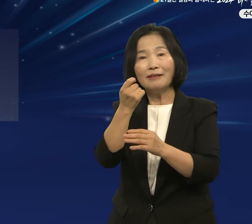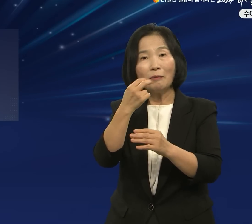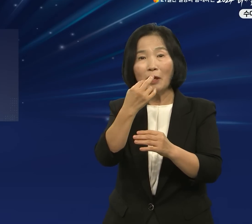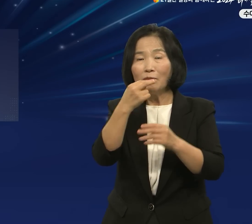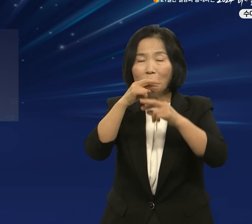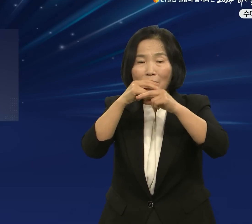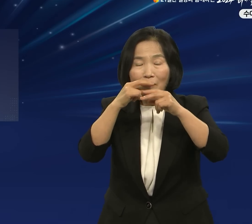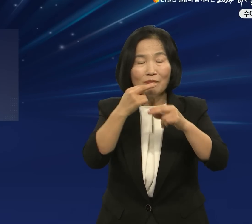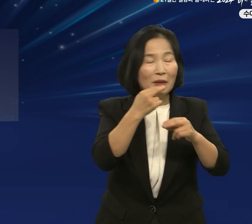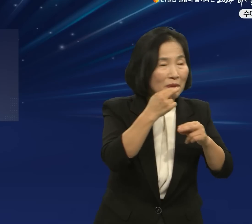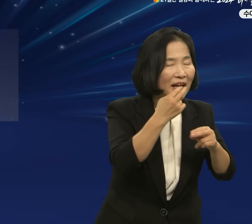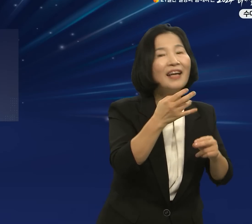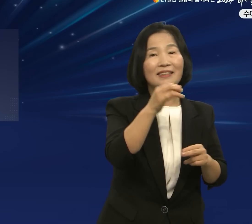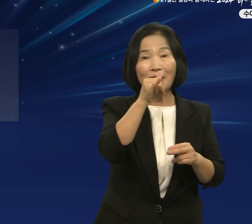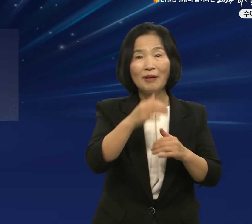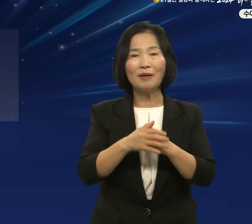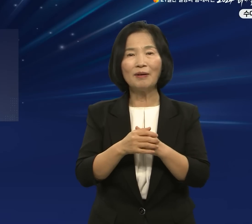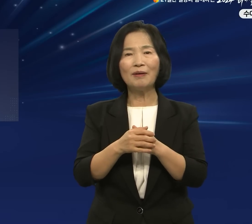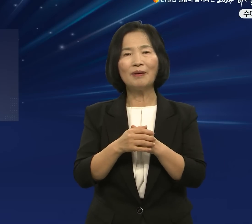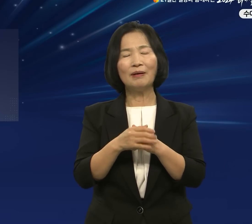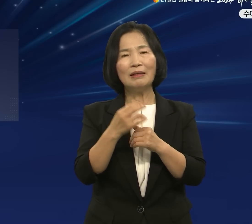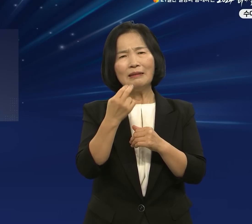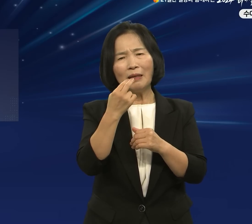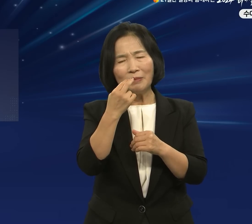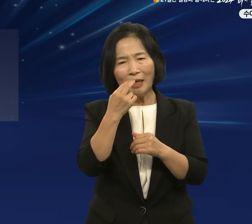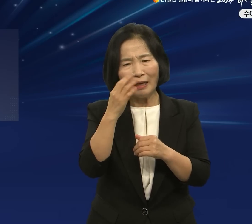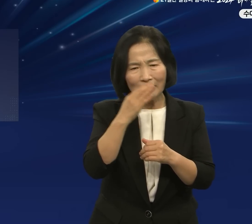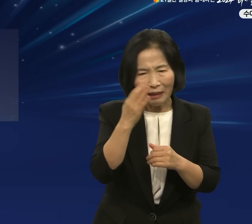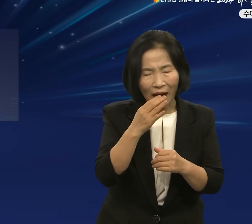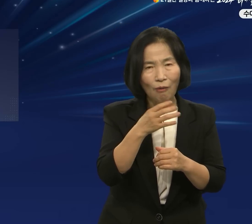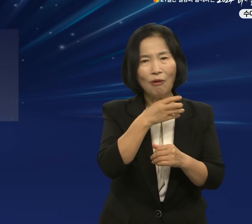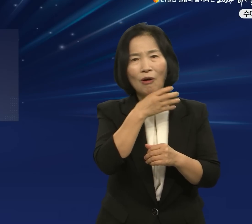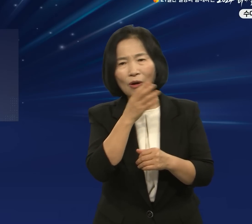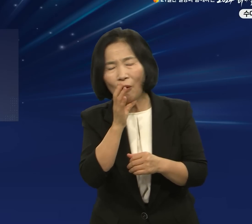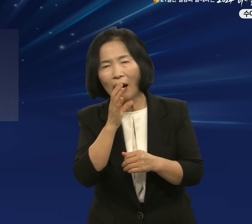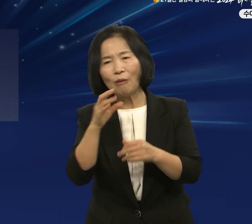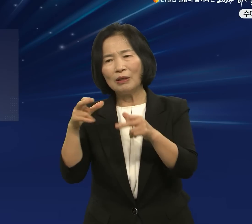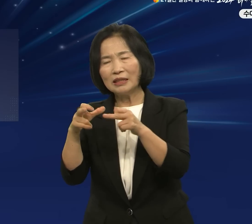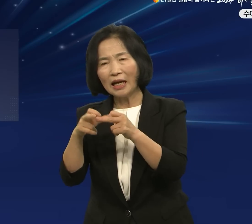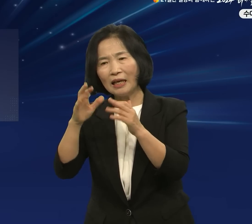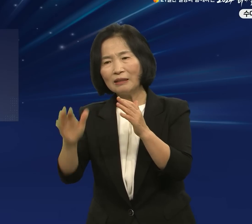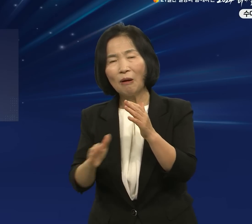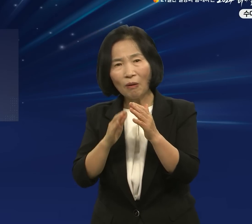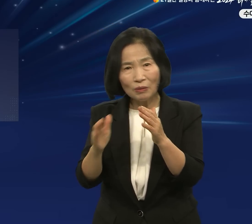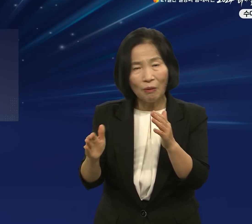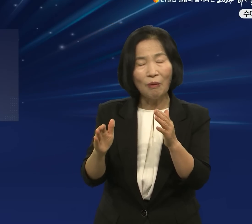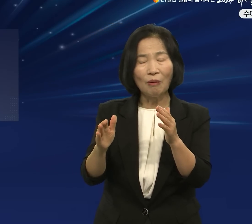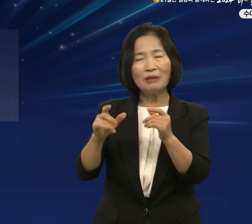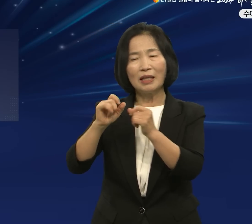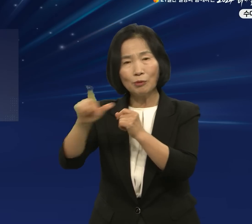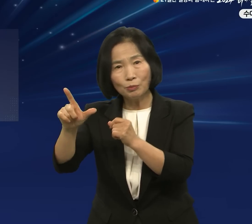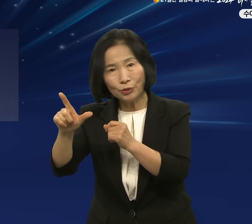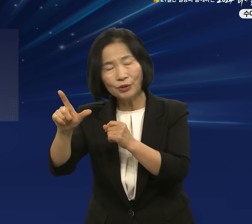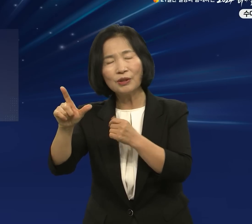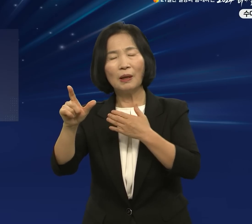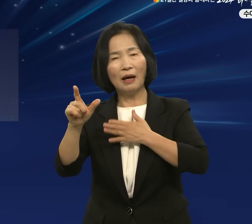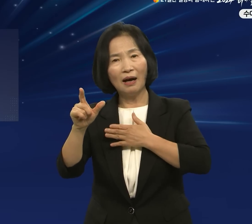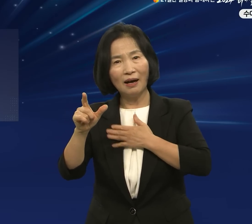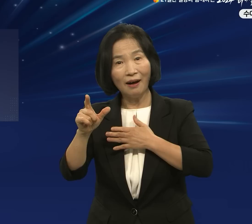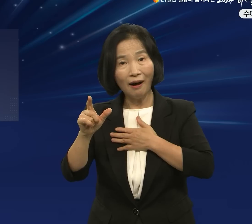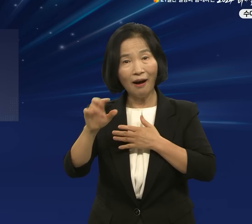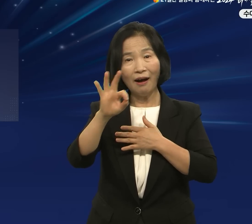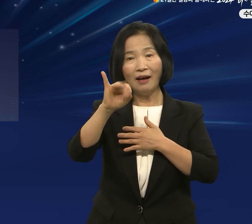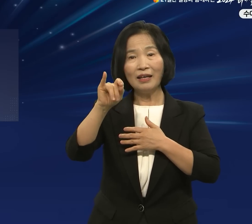냄새나는 연로하고 장애 성도가 대부분인 인불교회에 제가 있어야 되겠습니까?